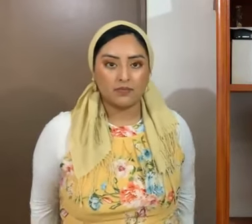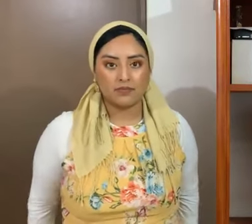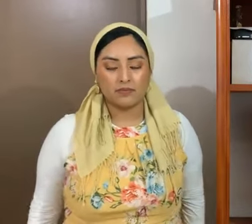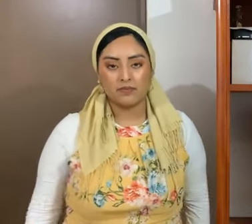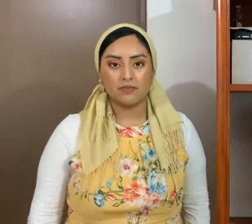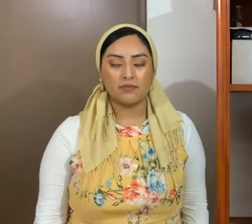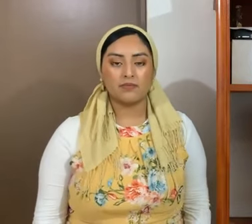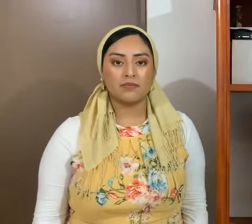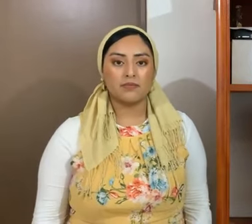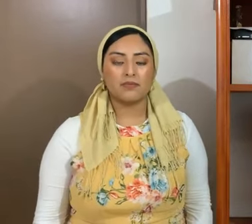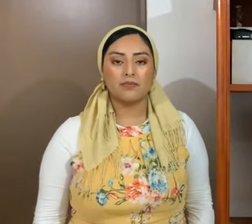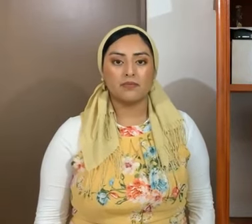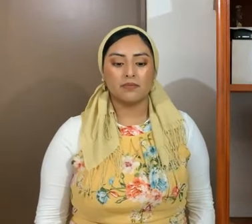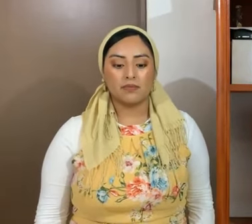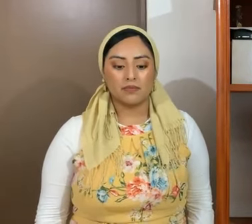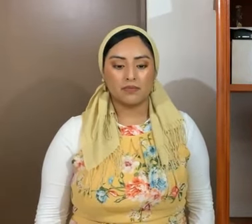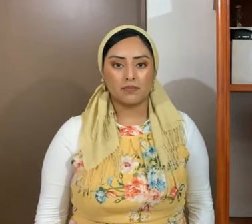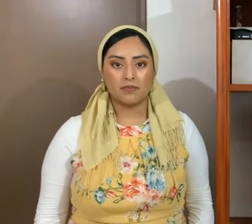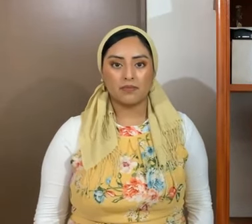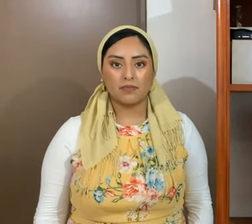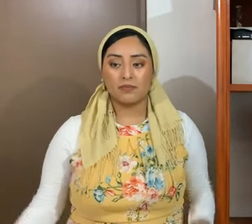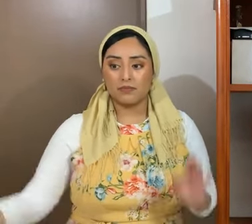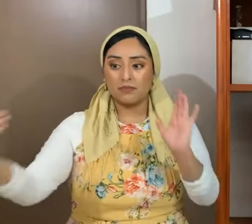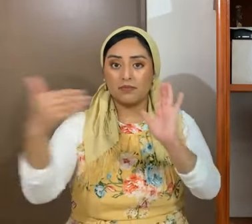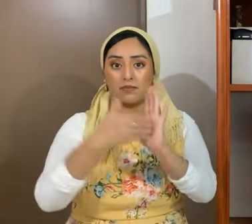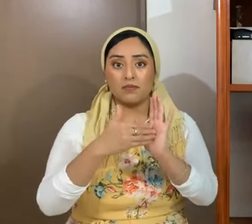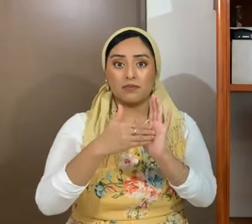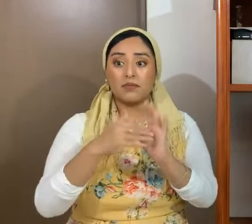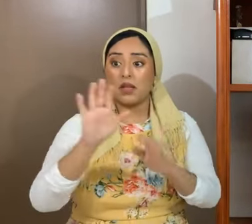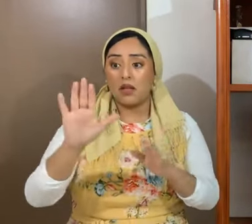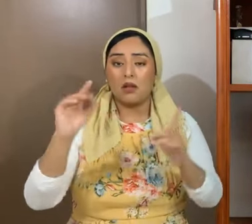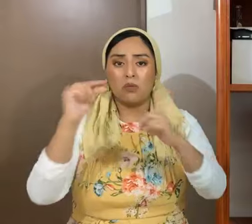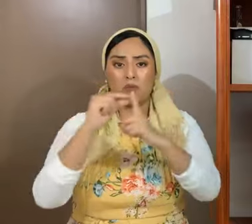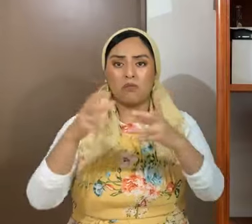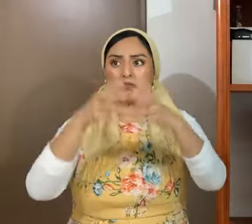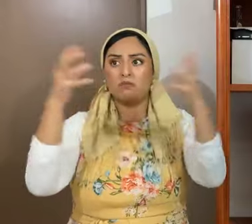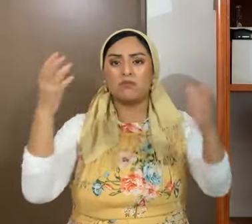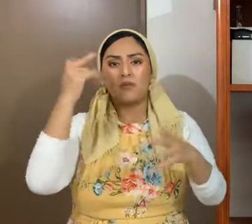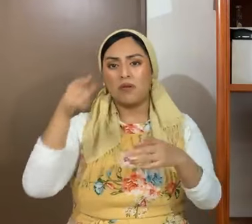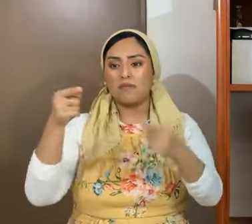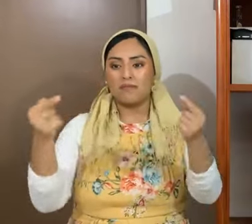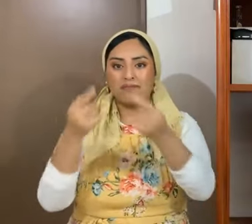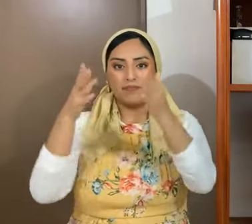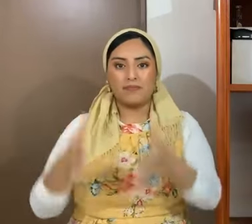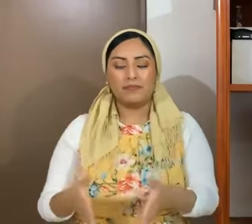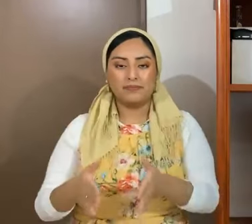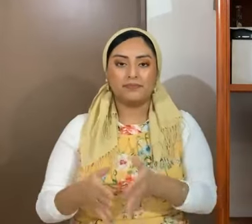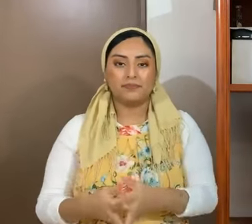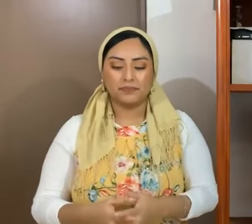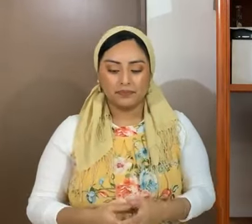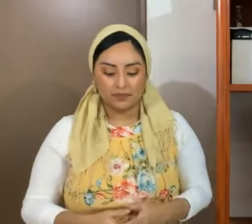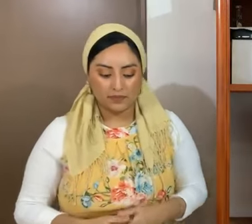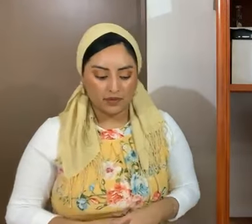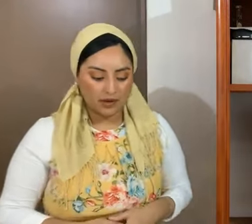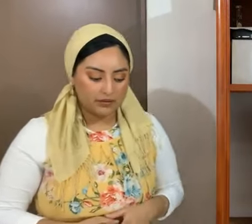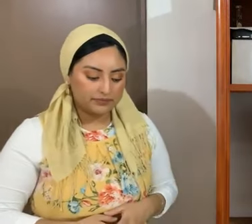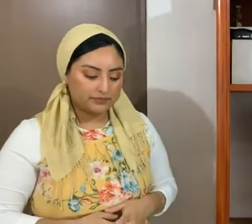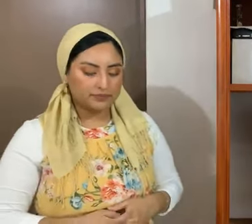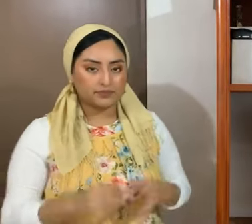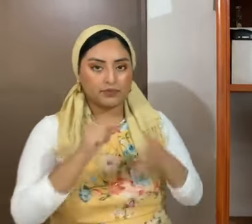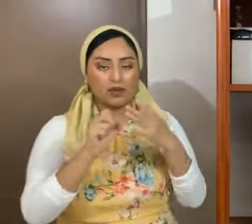Luego podríamos leer, dice, bate palmas contra nosotros y contra Elohim multiplicar sus palabras. ¿Por qué? Porque es rebelde. Pero vamos a ver la primera parte,